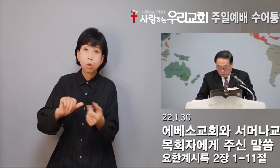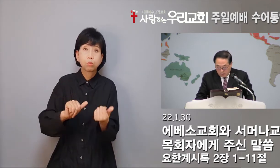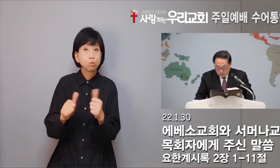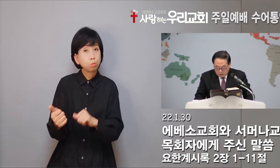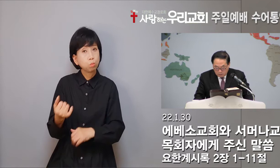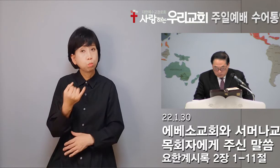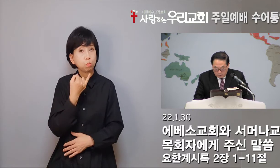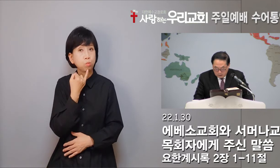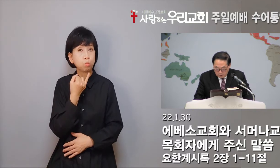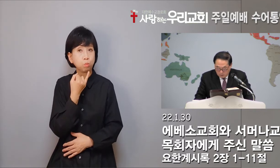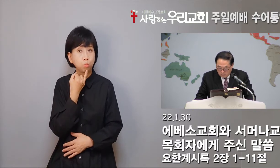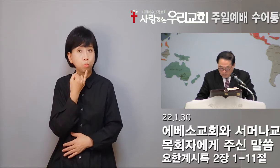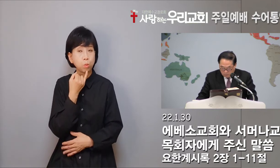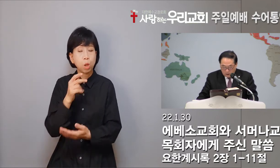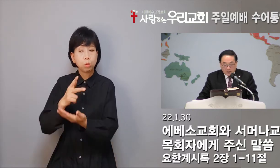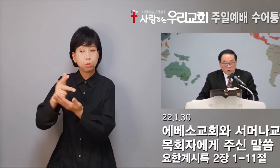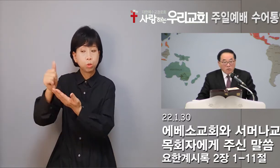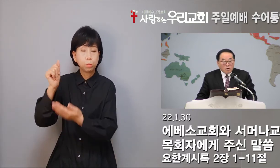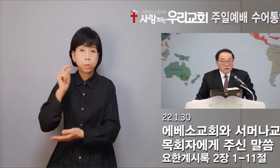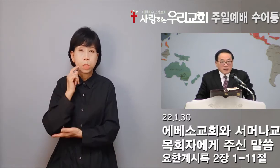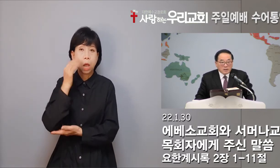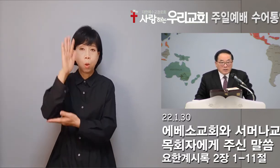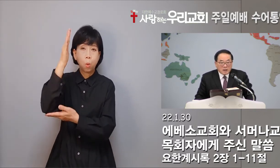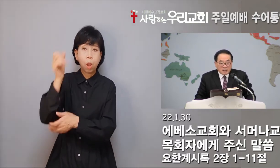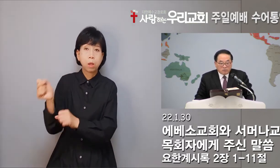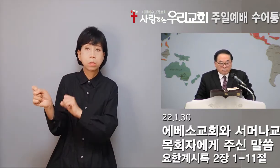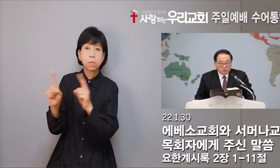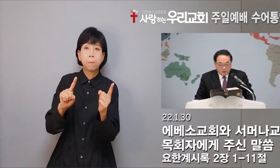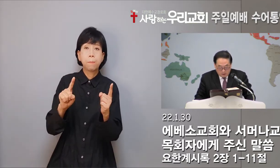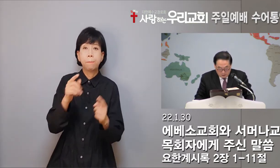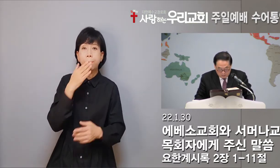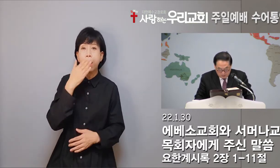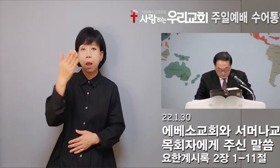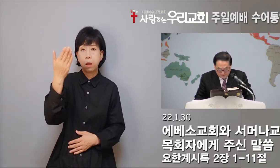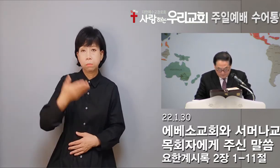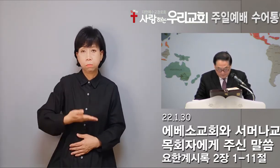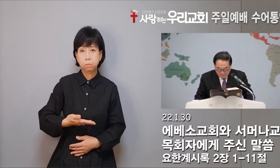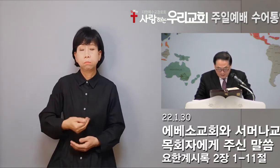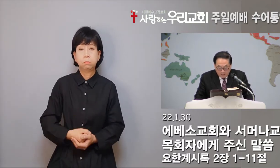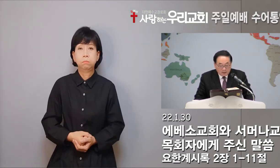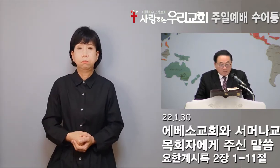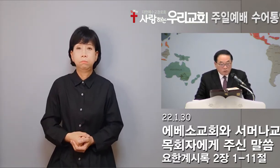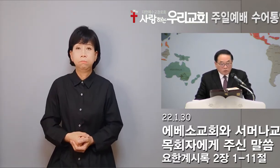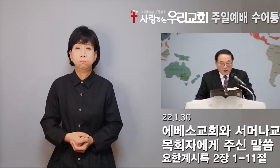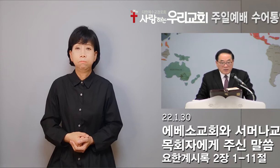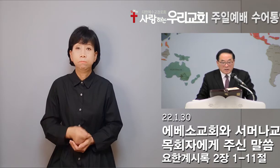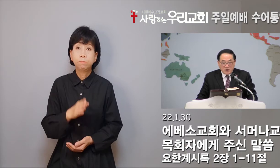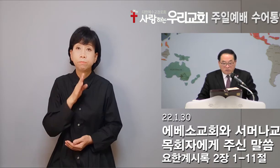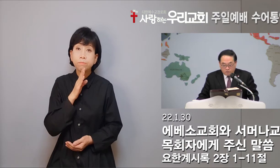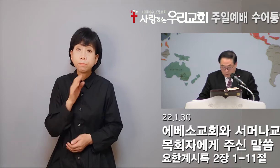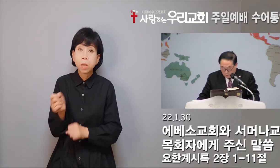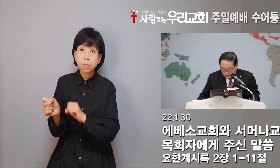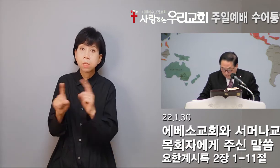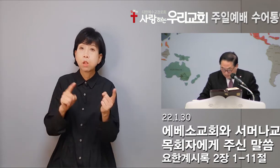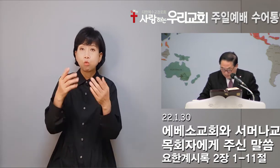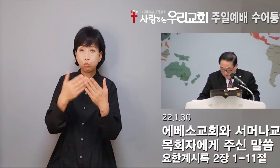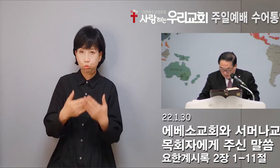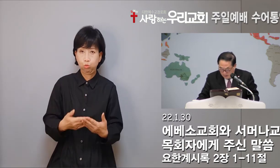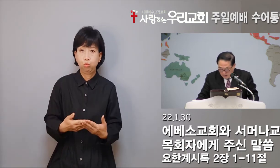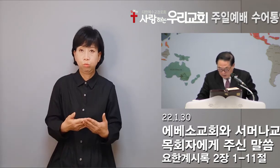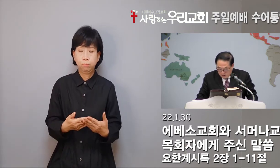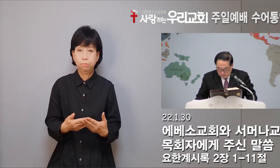할지라도 그는 우리의 영광과 부활체로 다시 살릴 수 있는 것입니다. 참으로 다시 살릴 수 있는